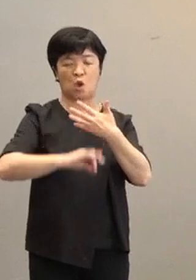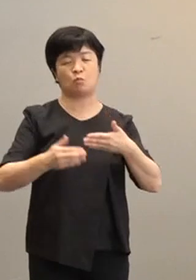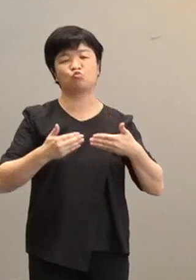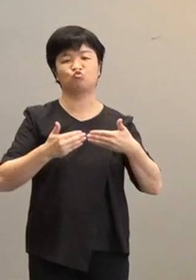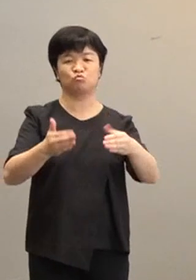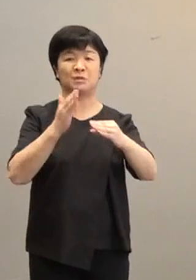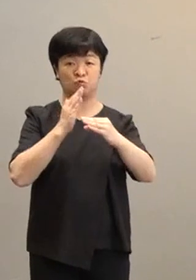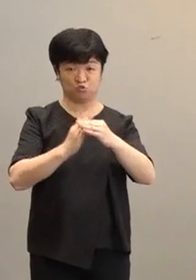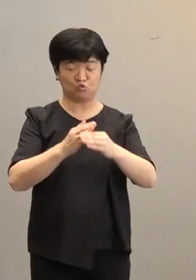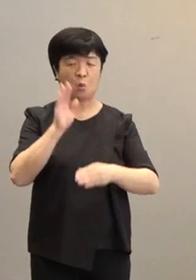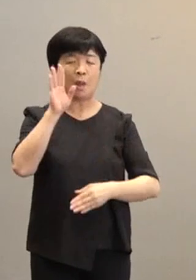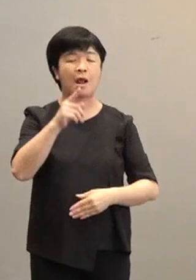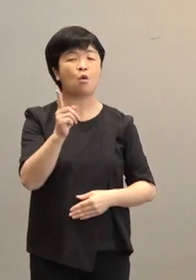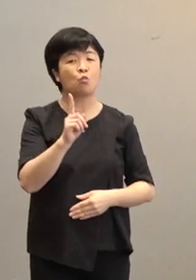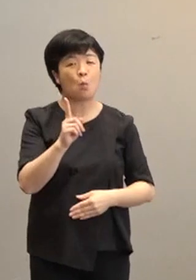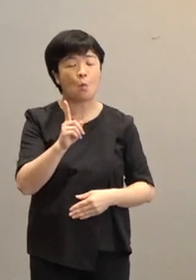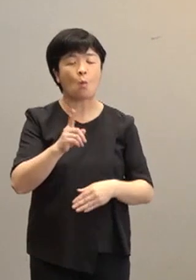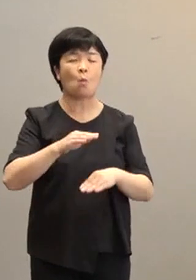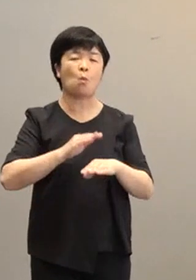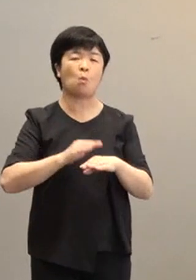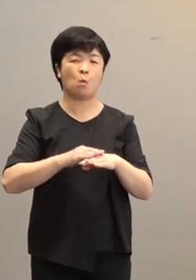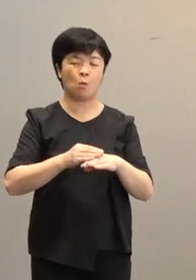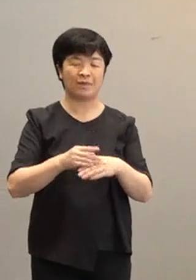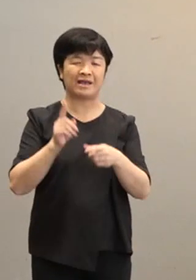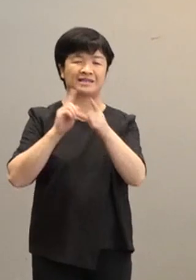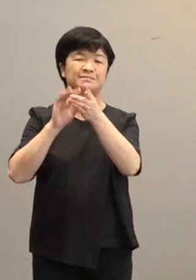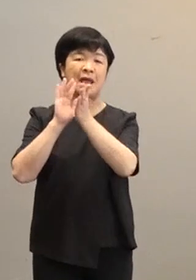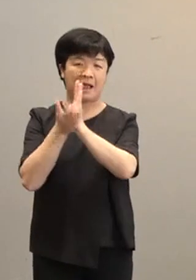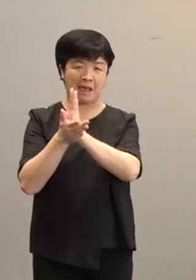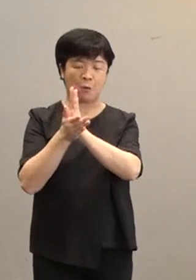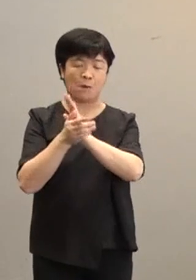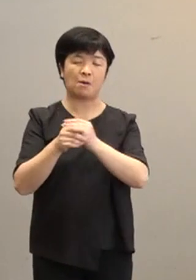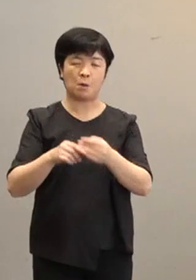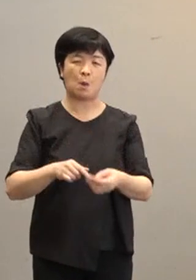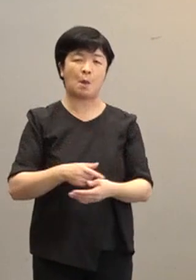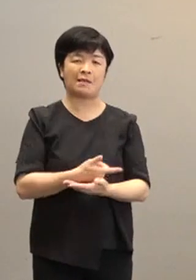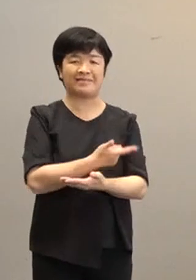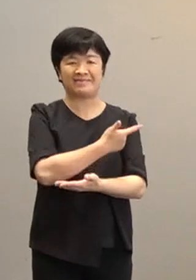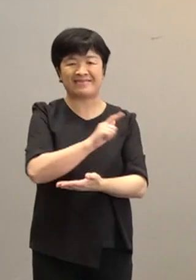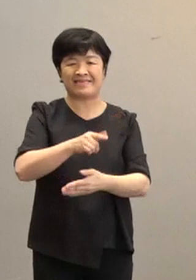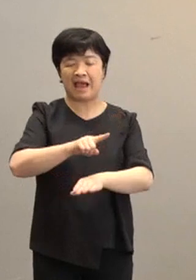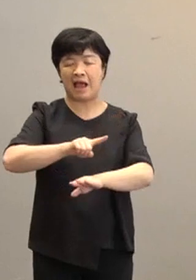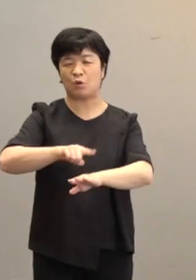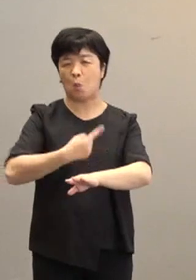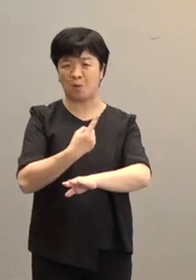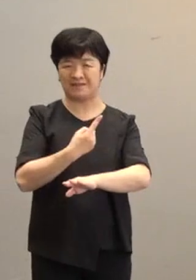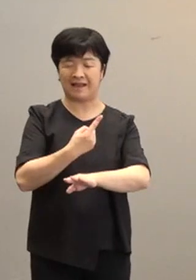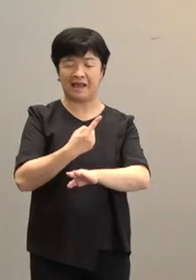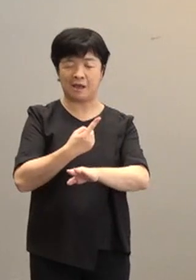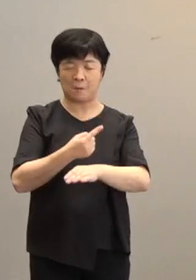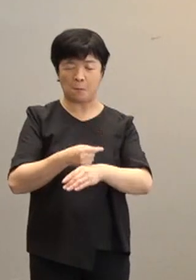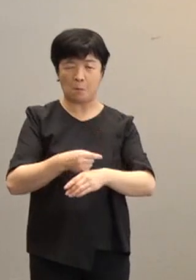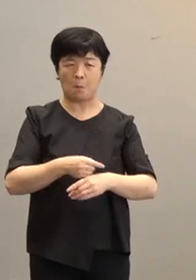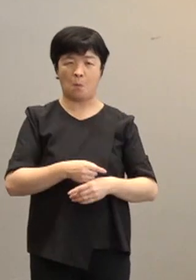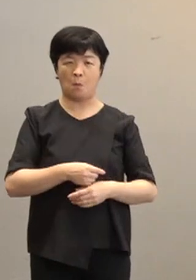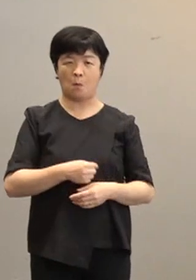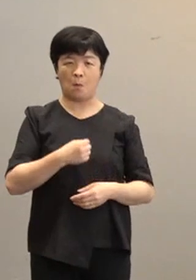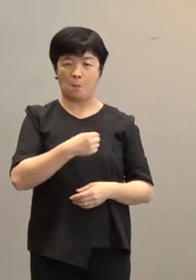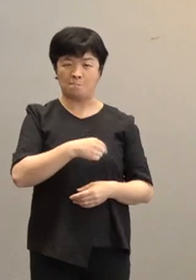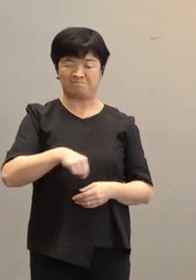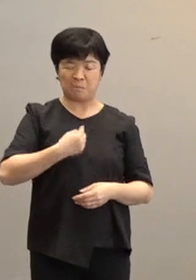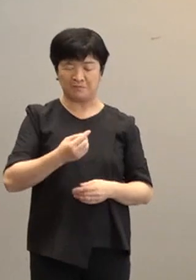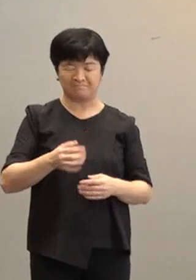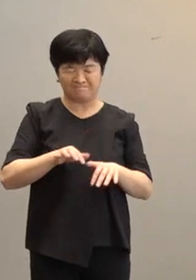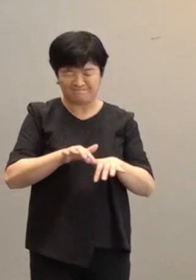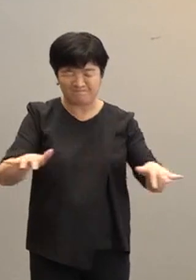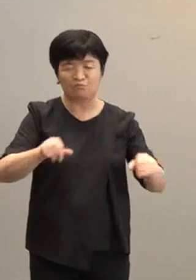今後どのように県としてはそういったその多様性の機運の情勢をですね、進めていかれるかお聞かせください。 は